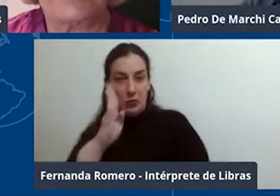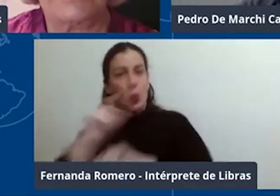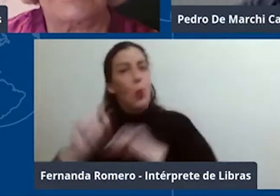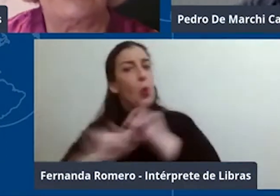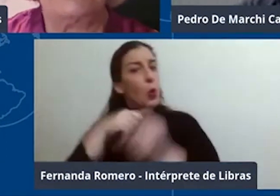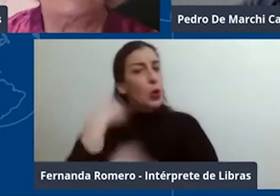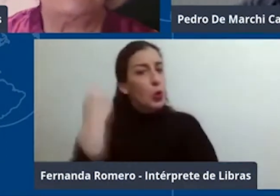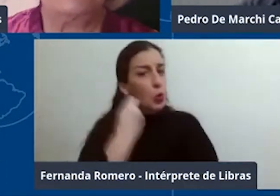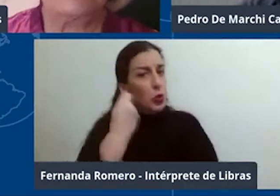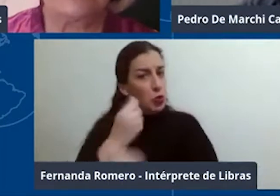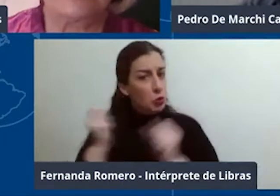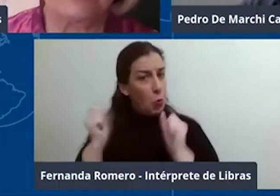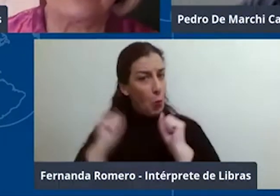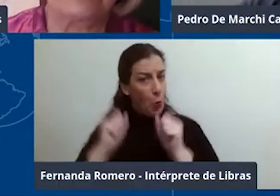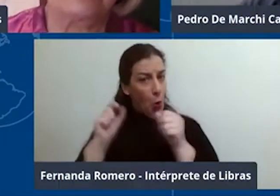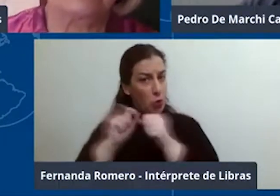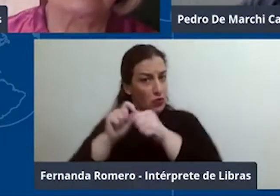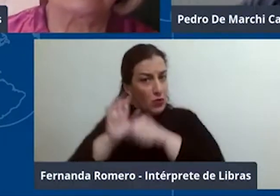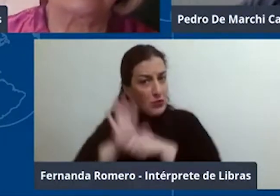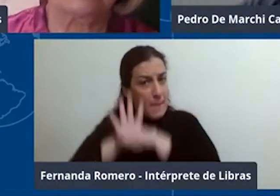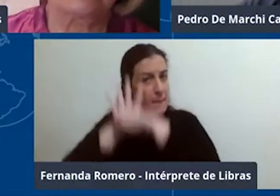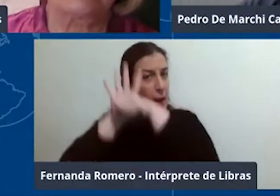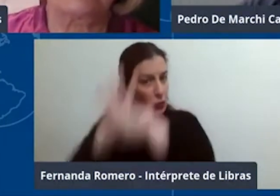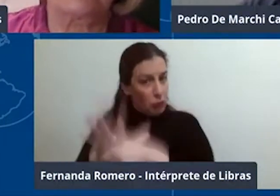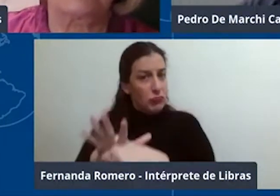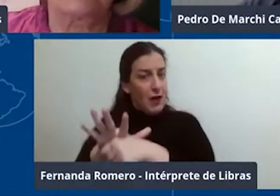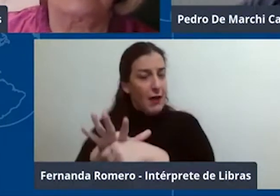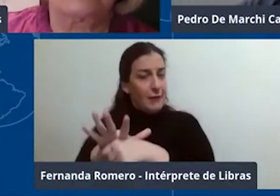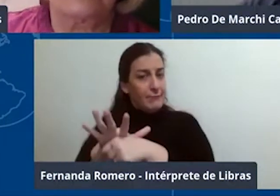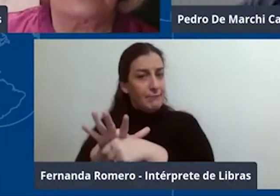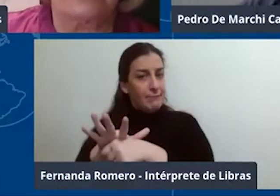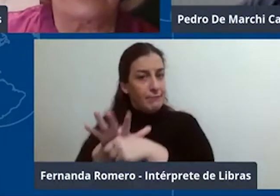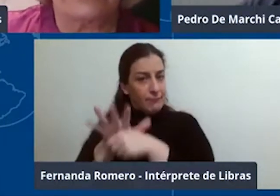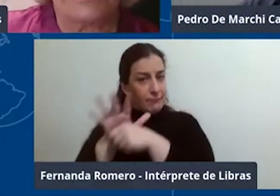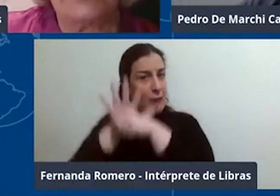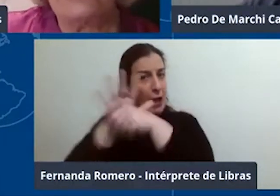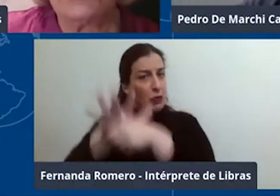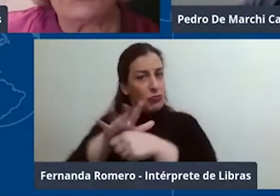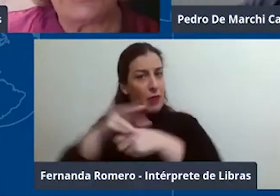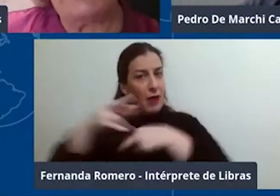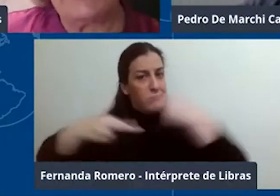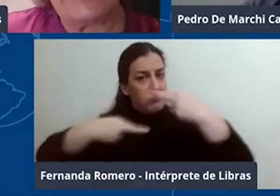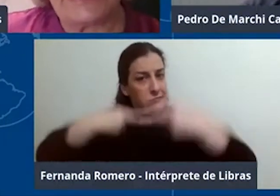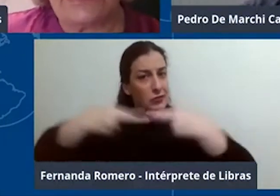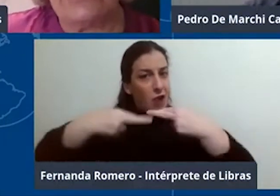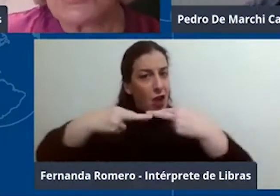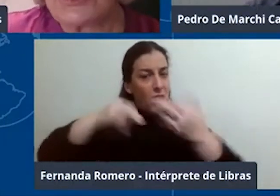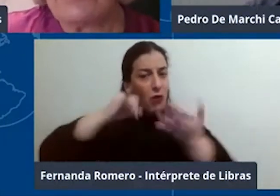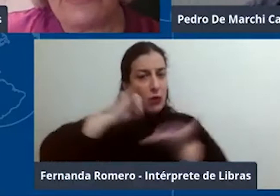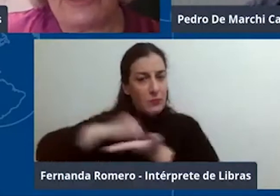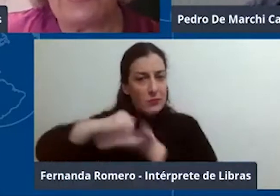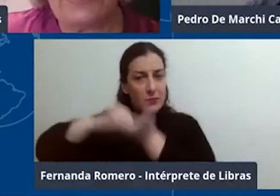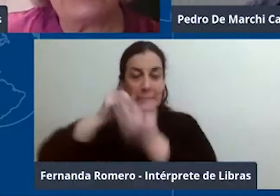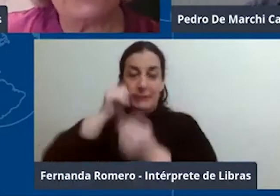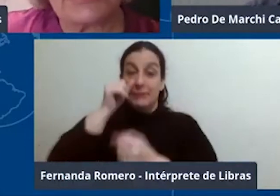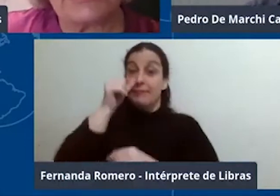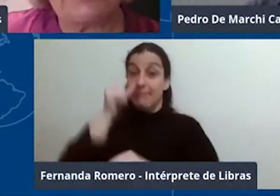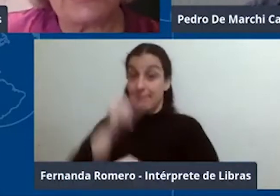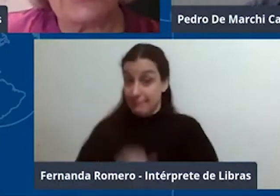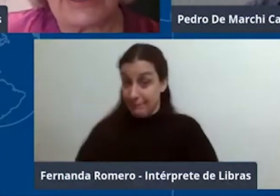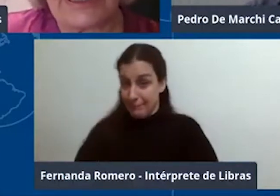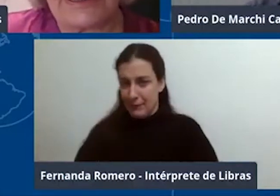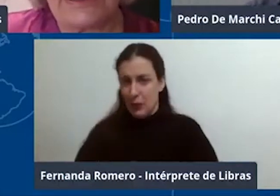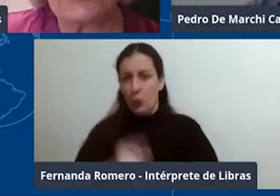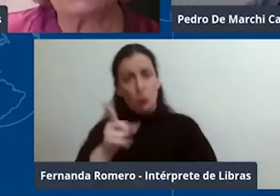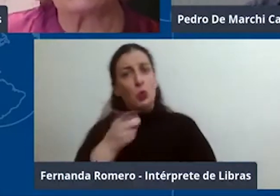ajudar na parte, na tramitação da reforma tributária? A bancada gaúcha, foi bom, eu gostei